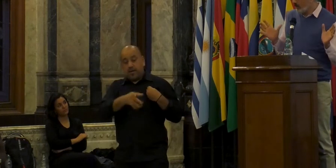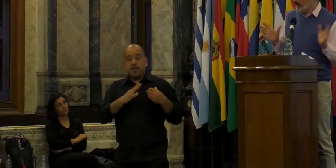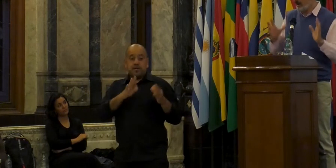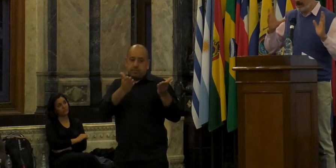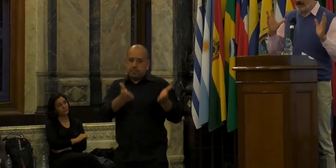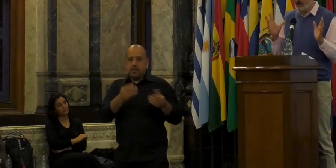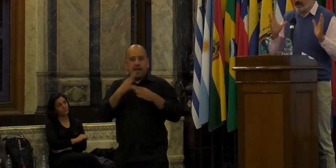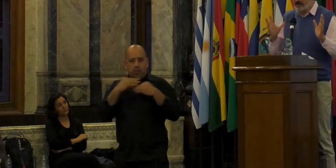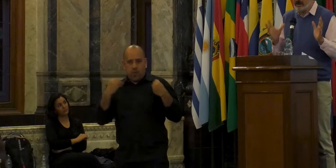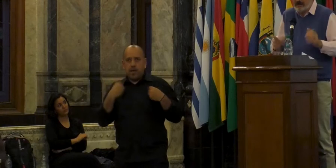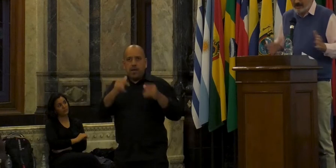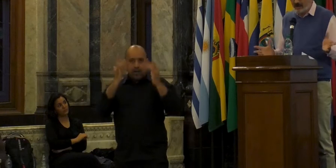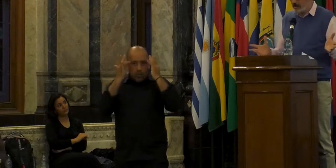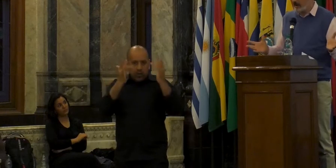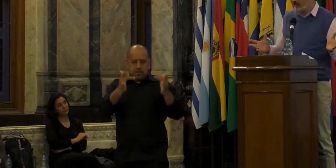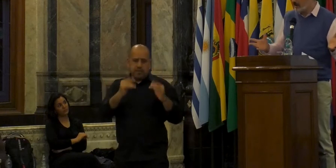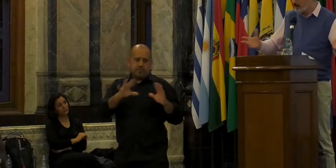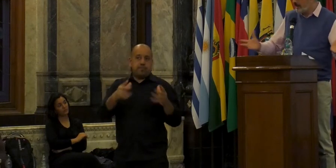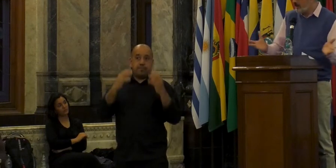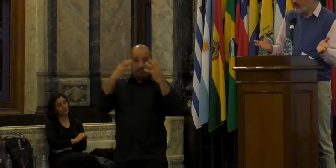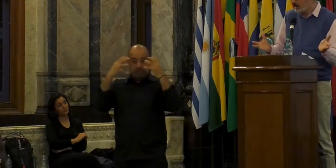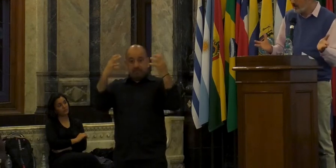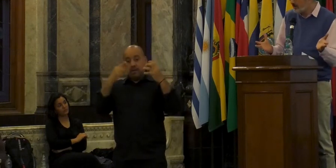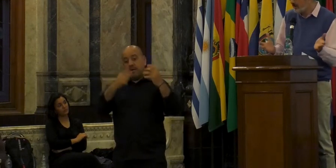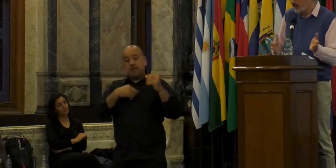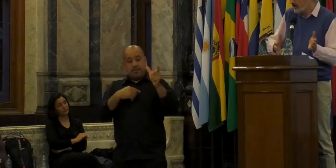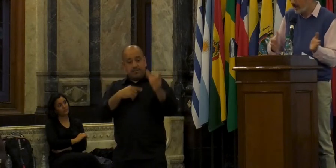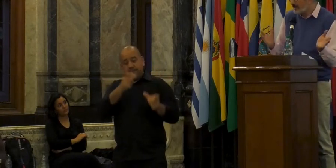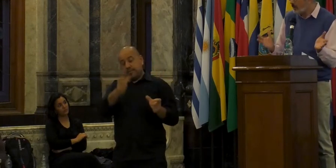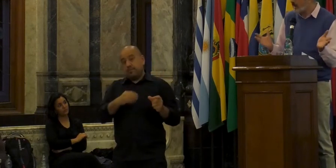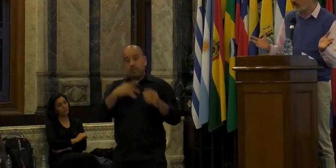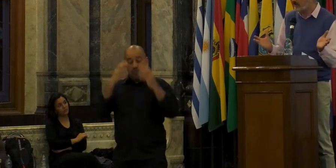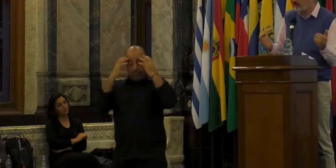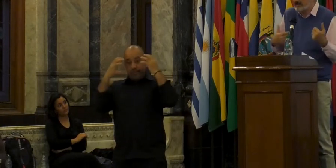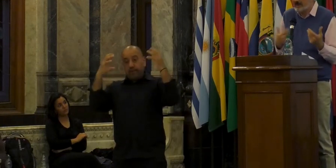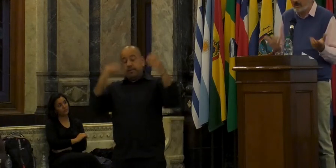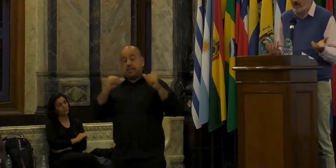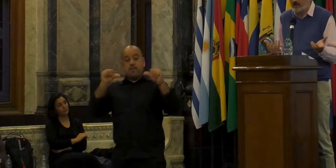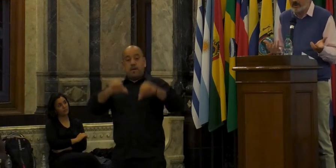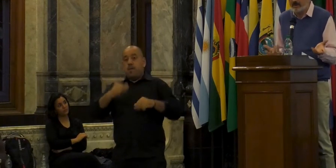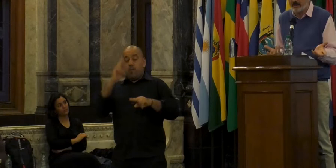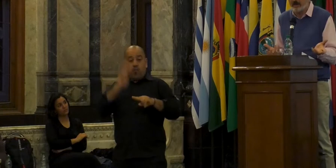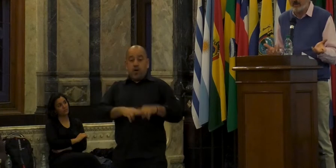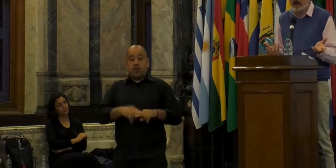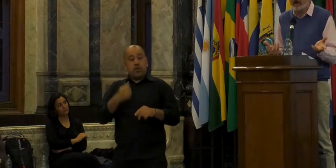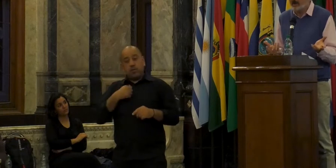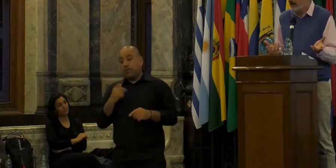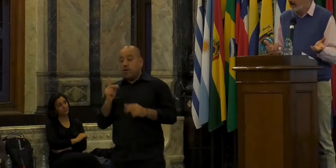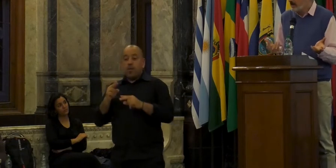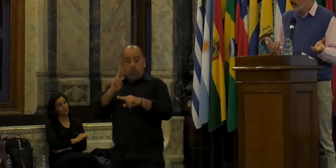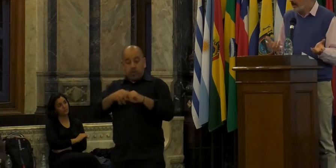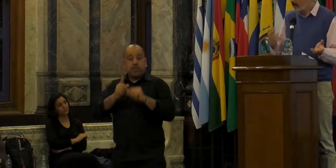que la escuela, la educación y tal, es terrible. O sea, ahí vienen los muchachos absolutamente muertos. Y tú estás también muerto y les tienes que dar de comer,